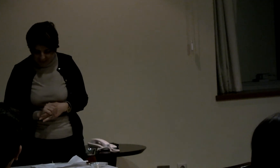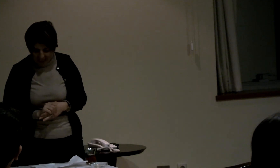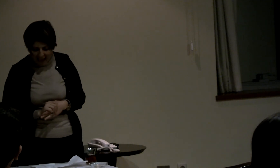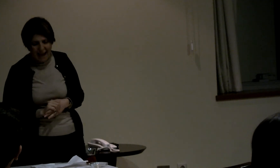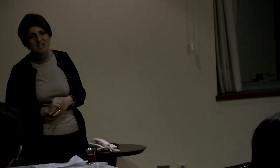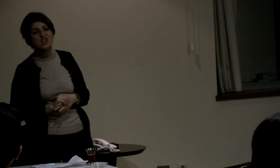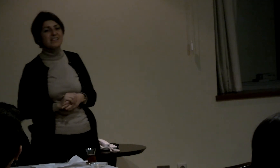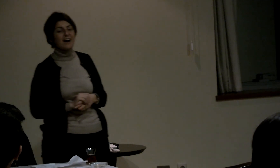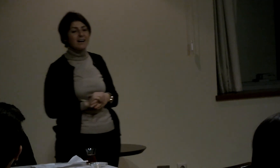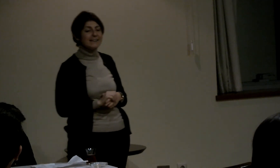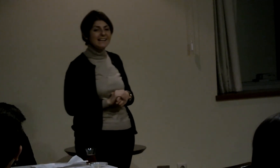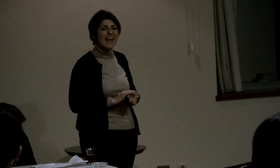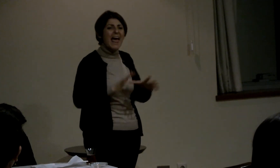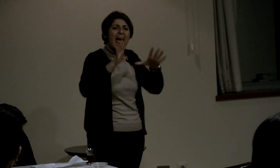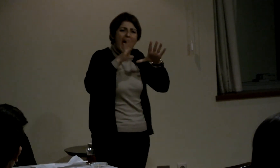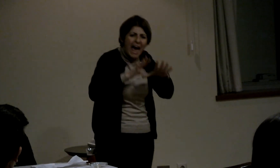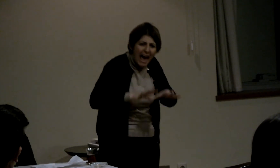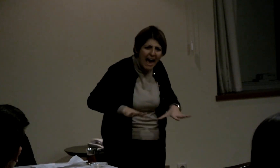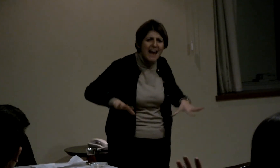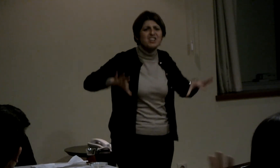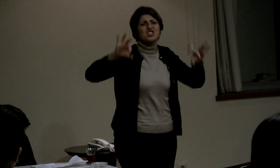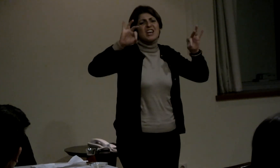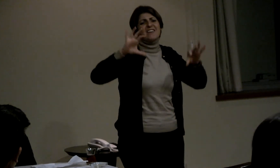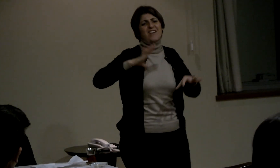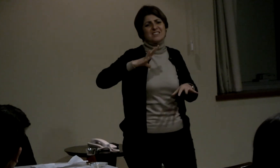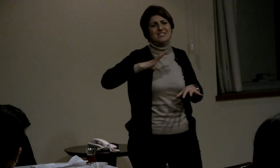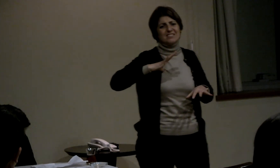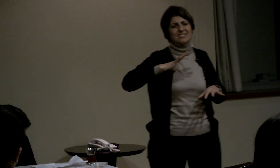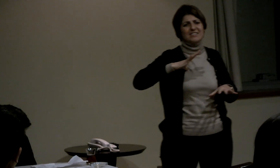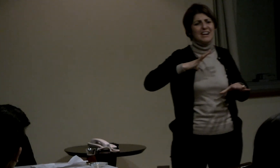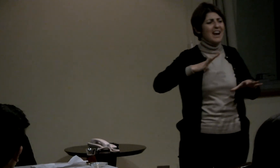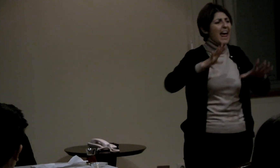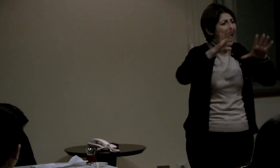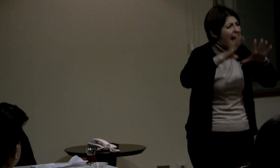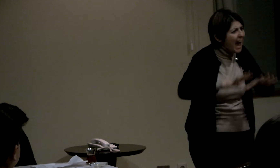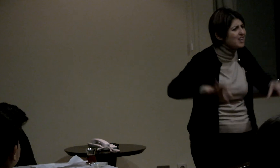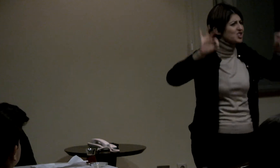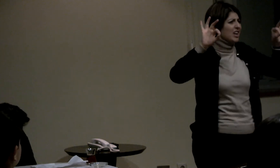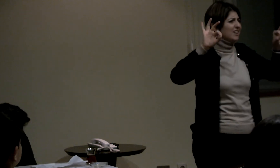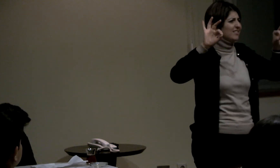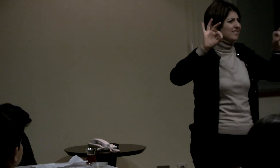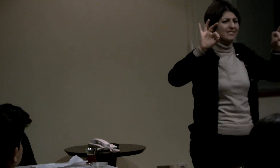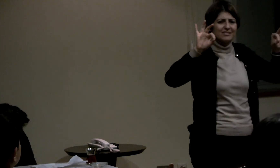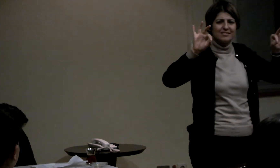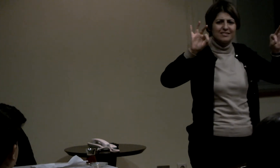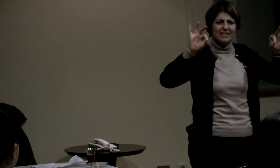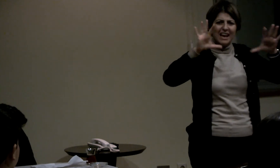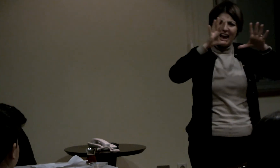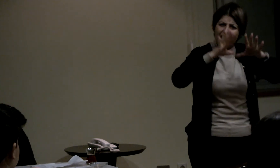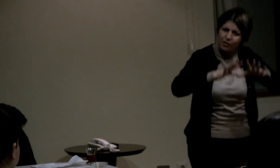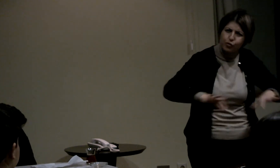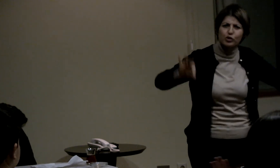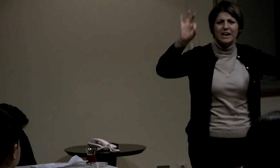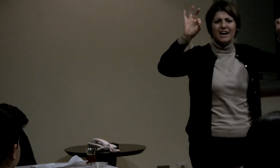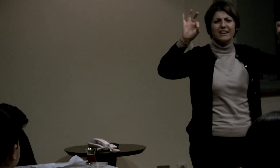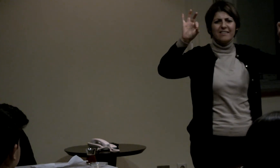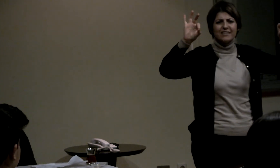Evet. Her şey dahil. Her şey var. Her şey. Full yani. Evet,